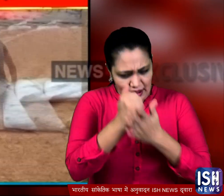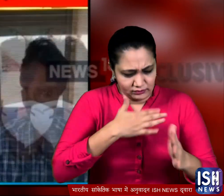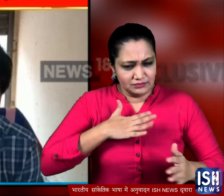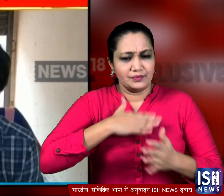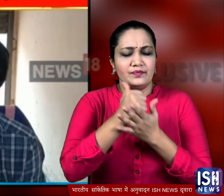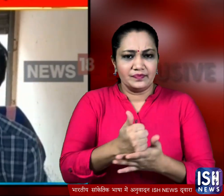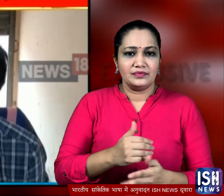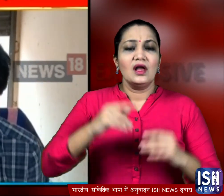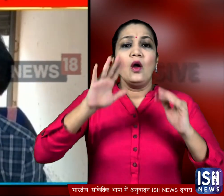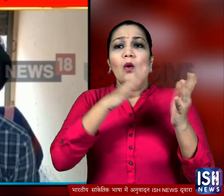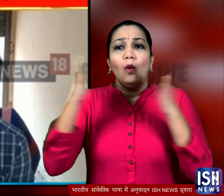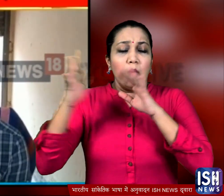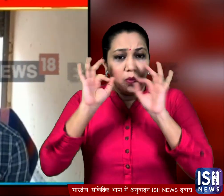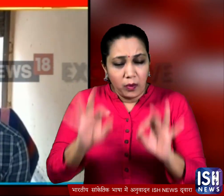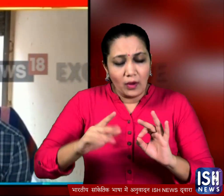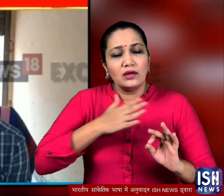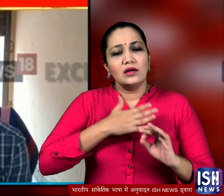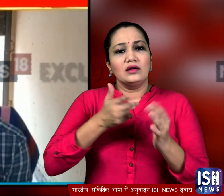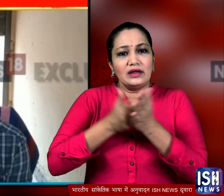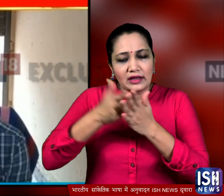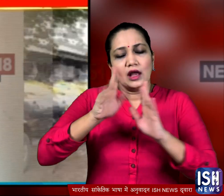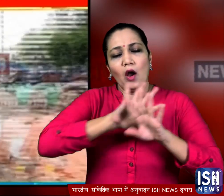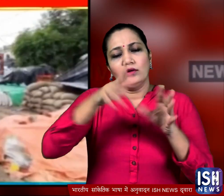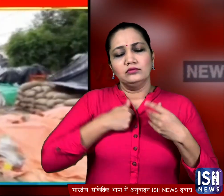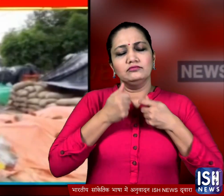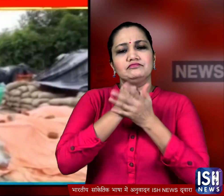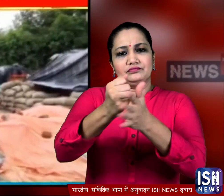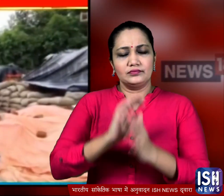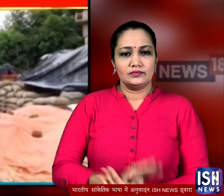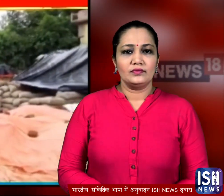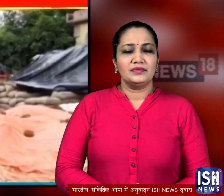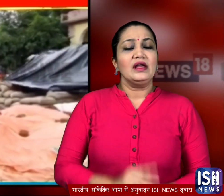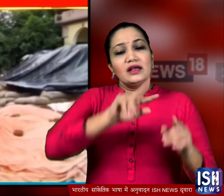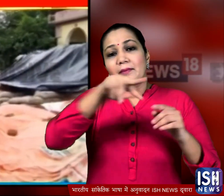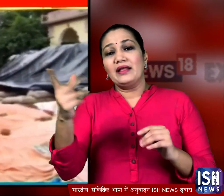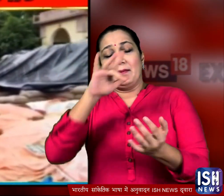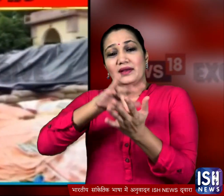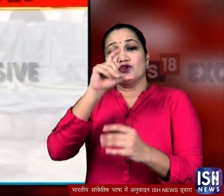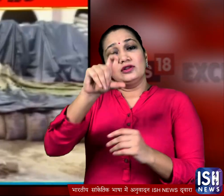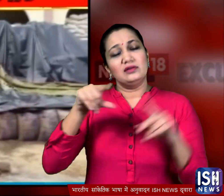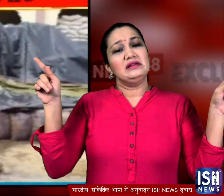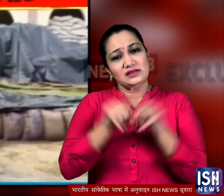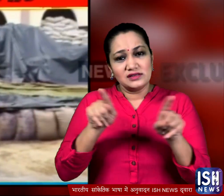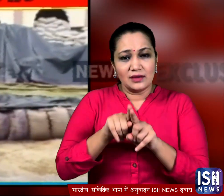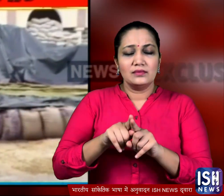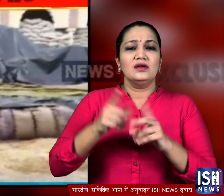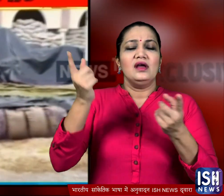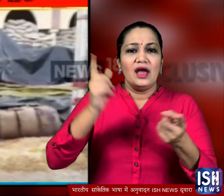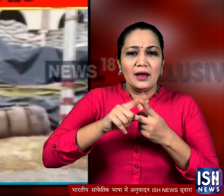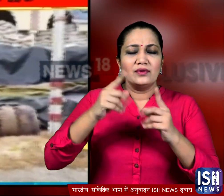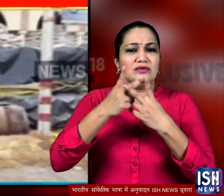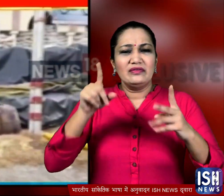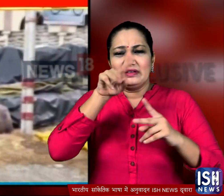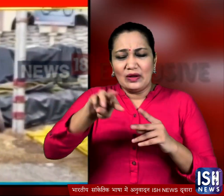दिया गया। जैसे ही मौसम सही होता है सारे किसानों को गेहूं तोड़ दिया जाएगा। इसी तरह की तस्वीरें चंदौली से भी सामने आई। वहां भी मंडी में